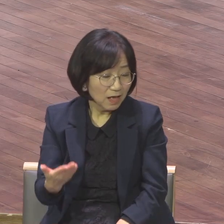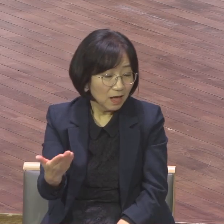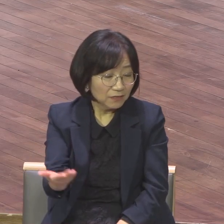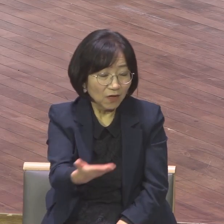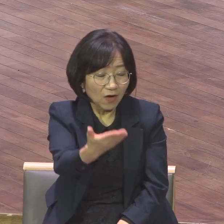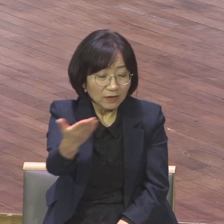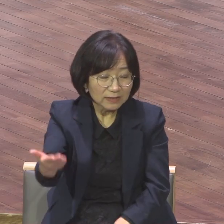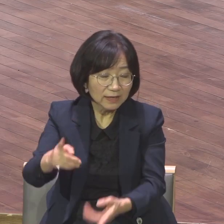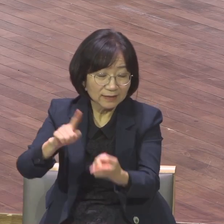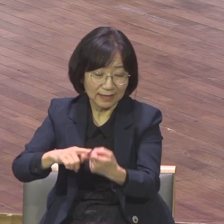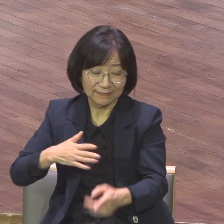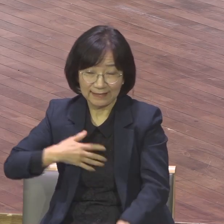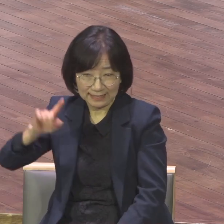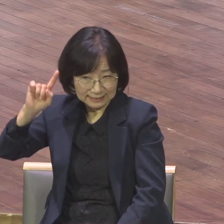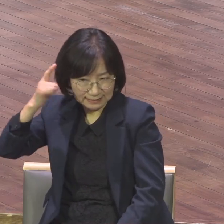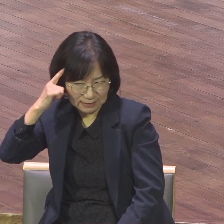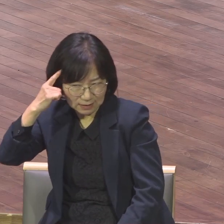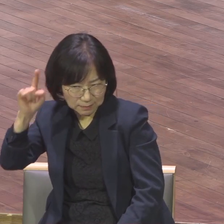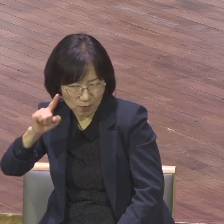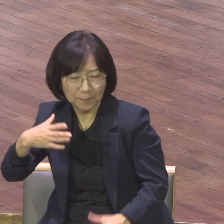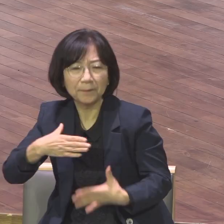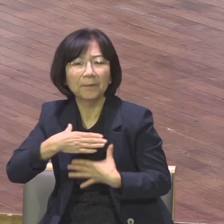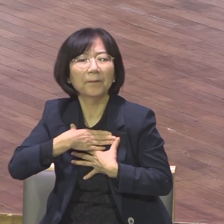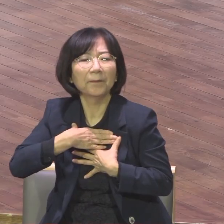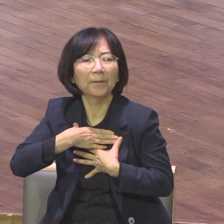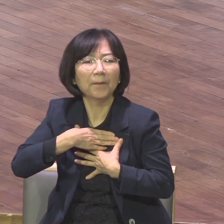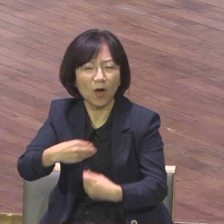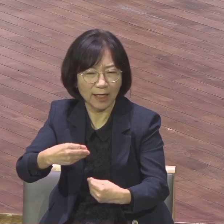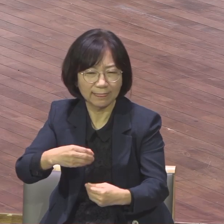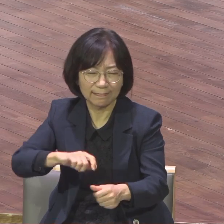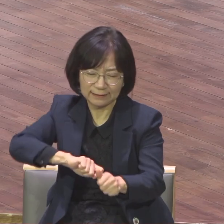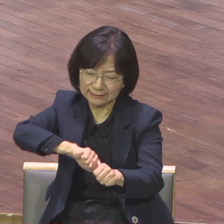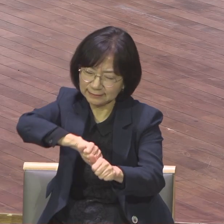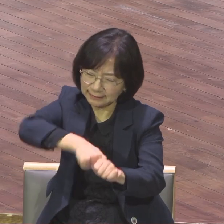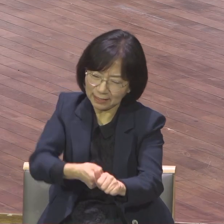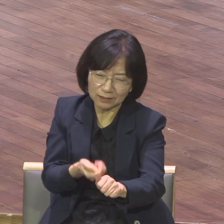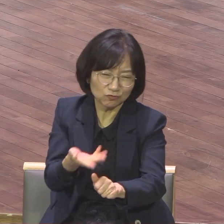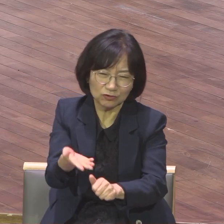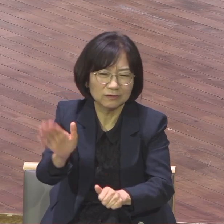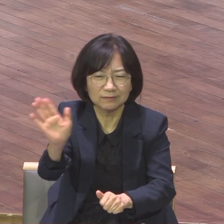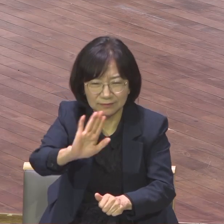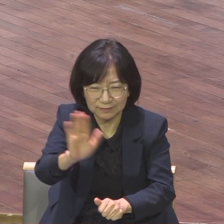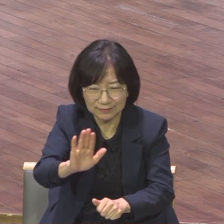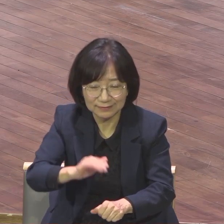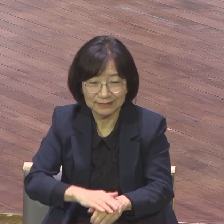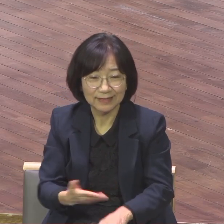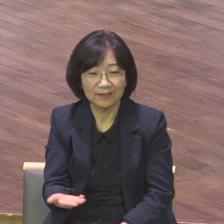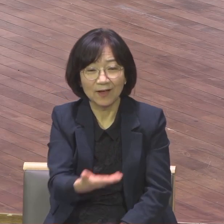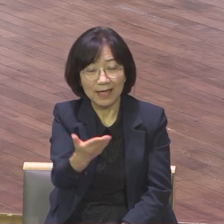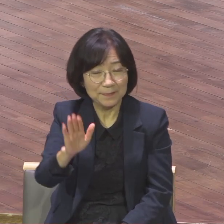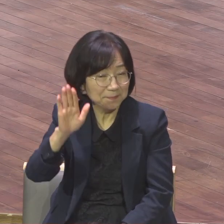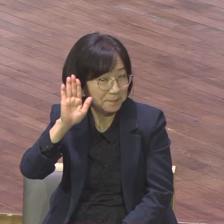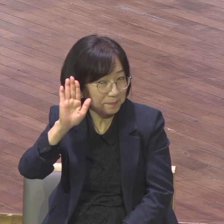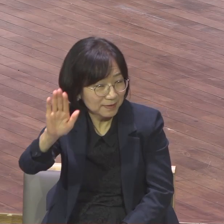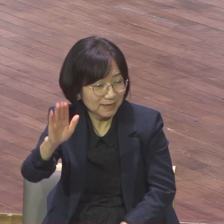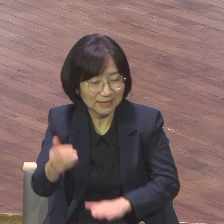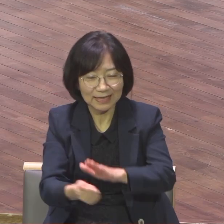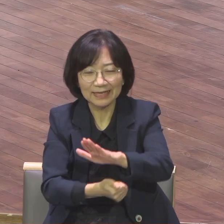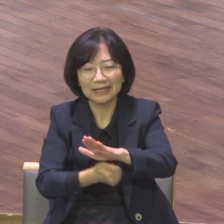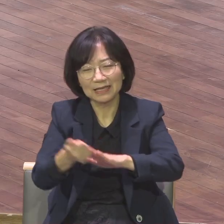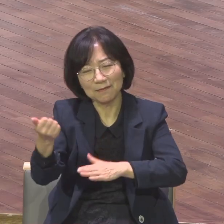나의 생각을 내가 아나니 평안이요 재앙이 아니니라. 너희에게 미래와 희망을 주는